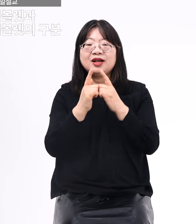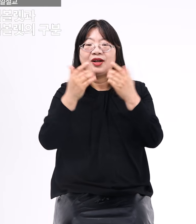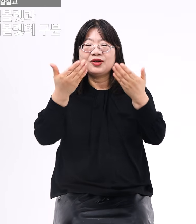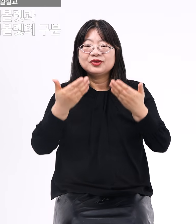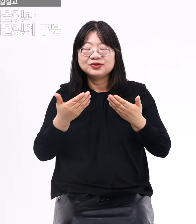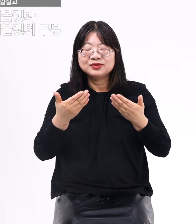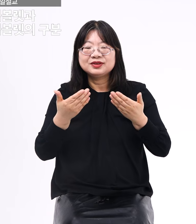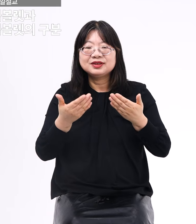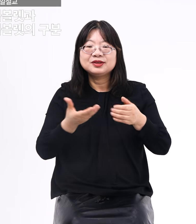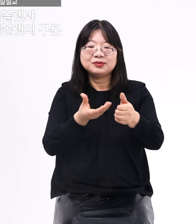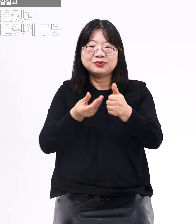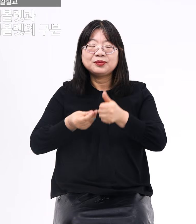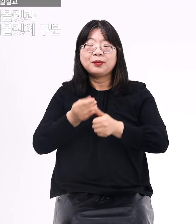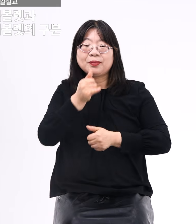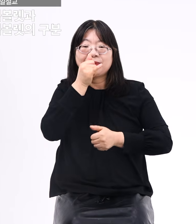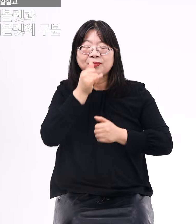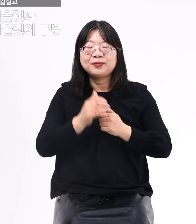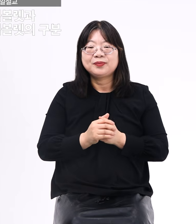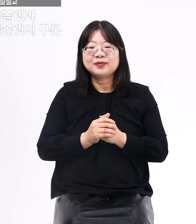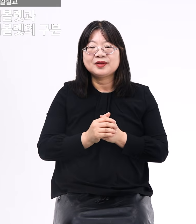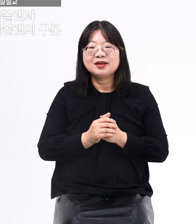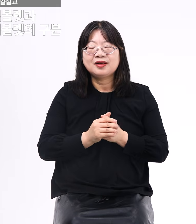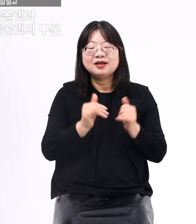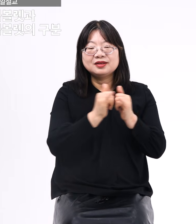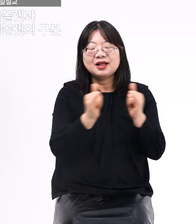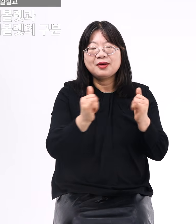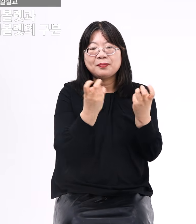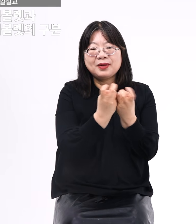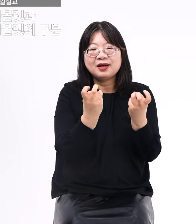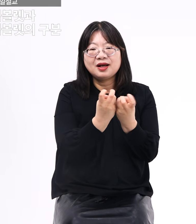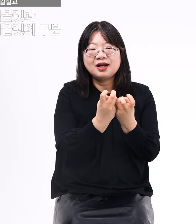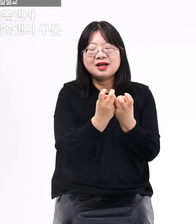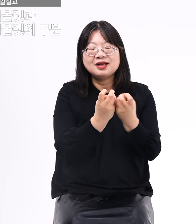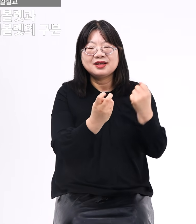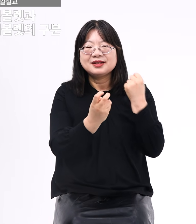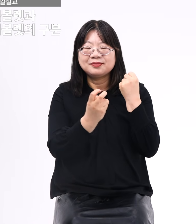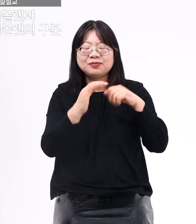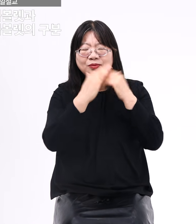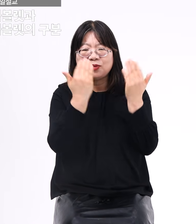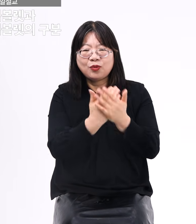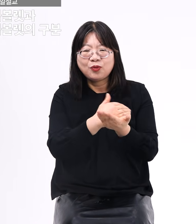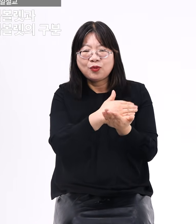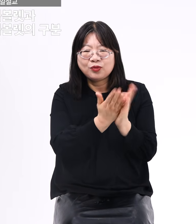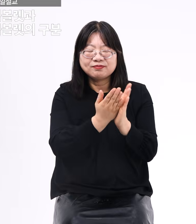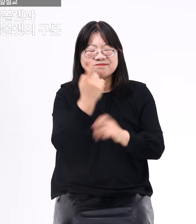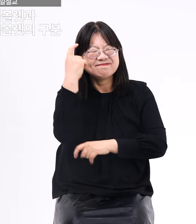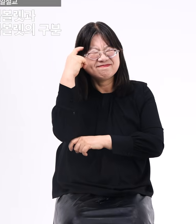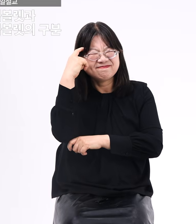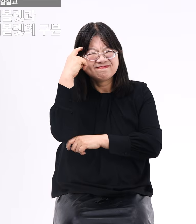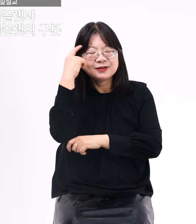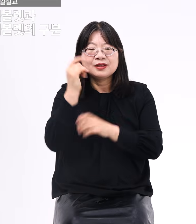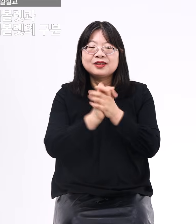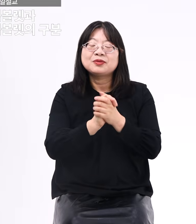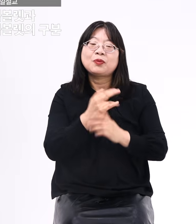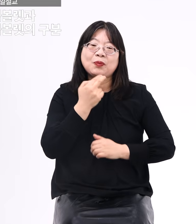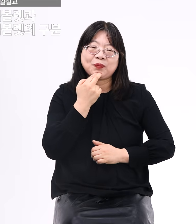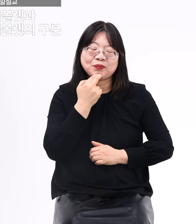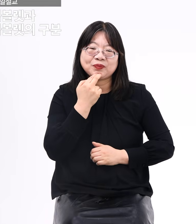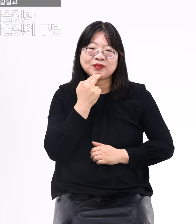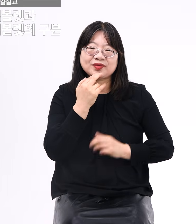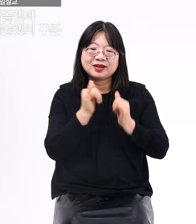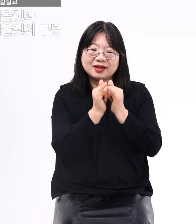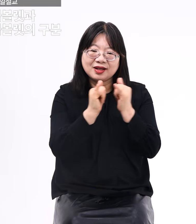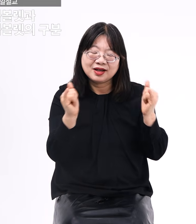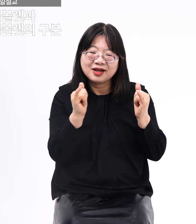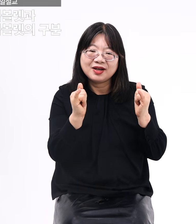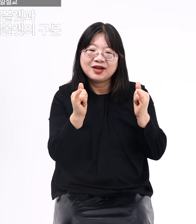주시는 청빙이 있는가 하면 사람의 수단과 스펙 모든 것들을 고려해서 기도 없이